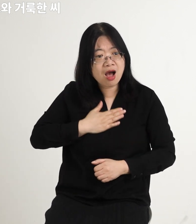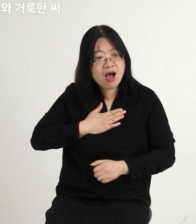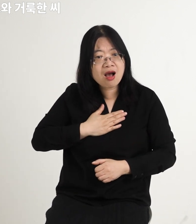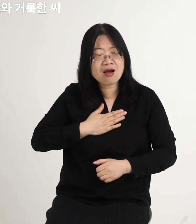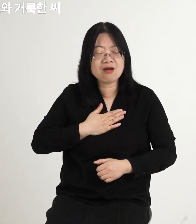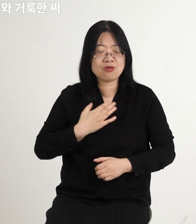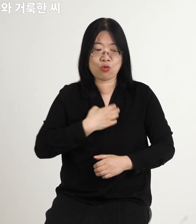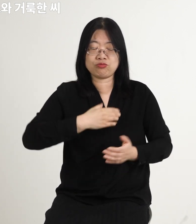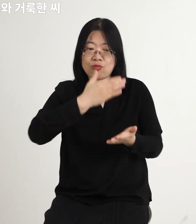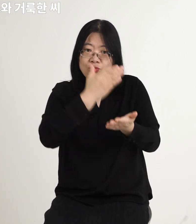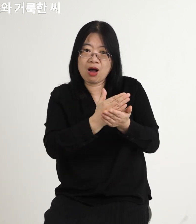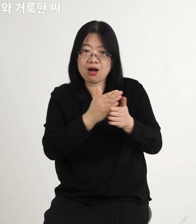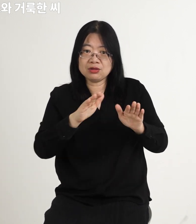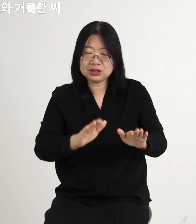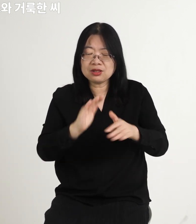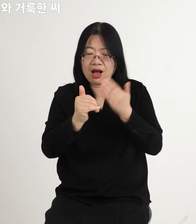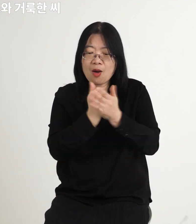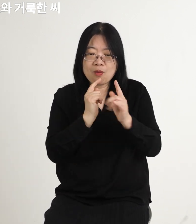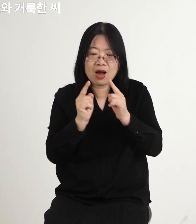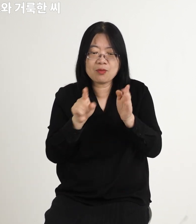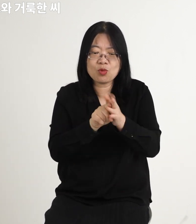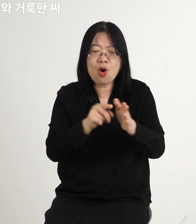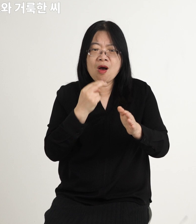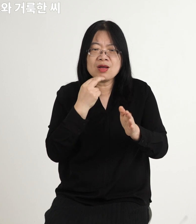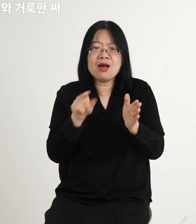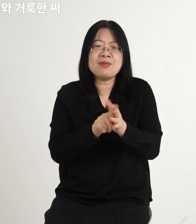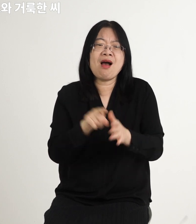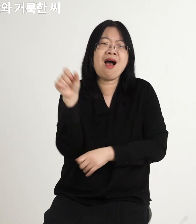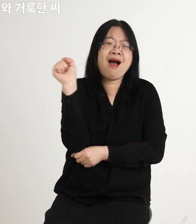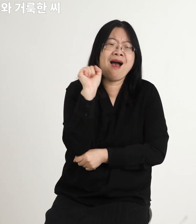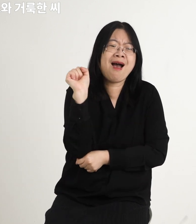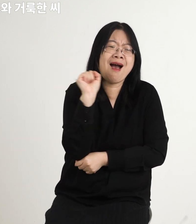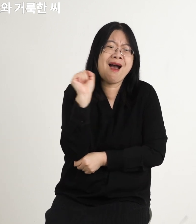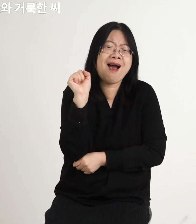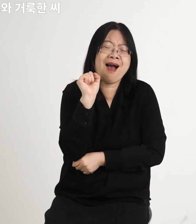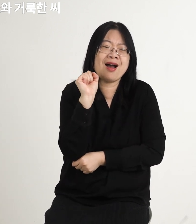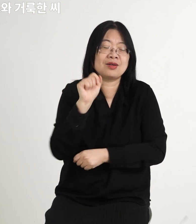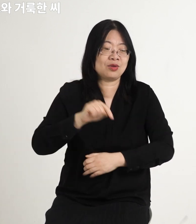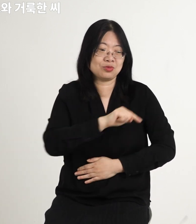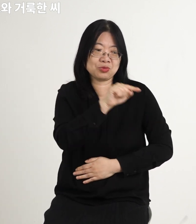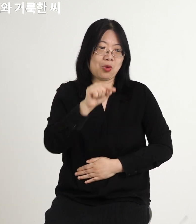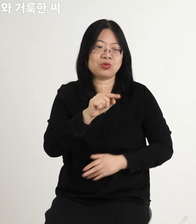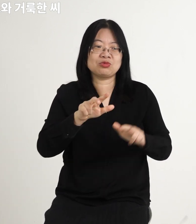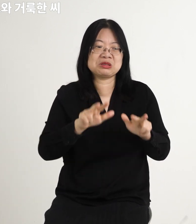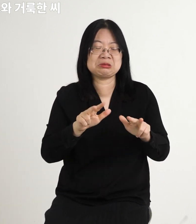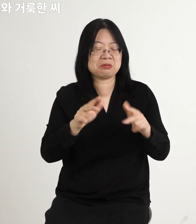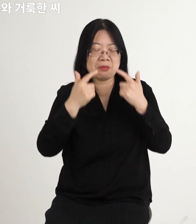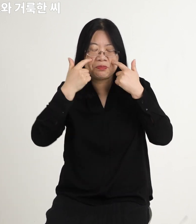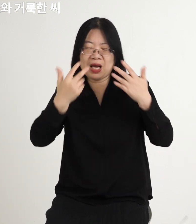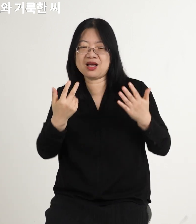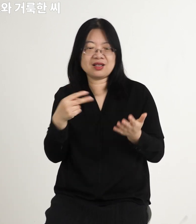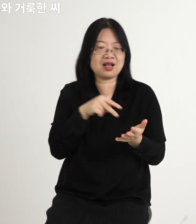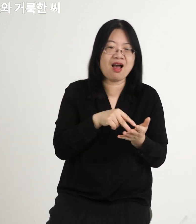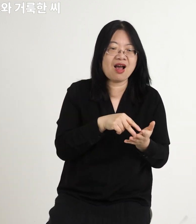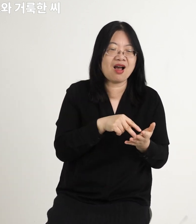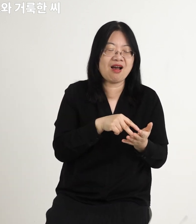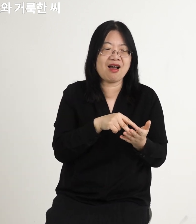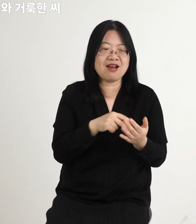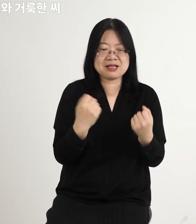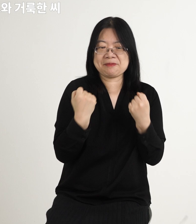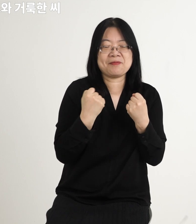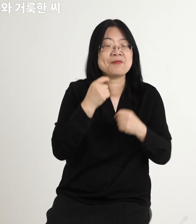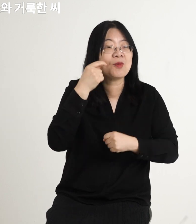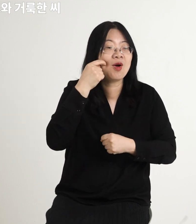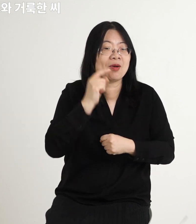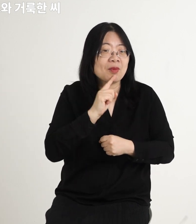너희가 이거 믿지 않고 흔들리면 너희도 굳게 서지 못할 것이다. 그러니까 하나님의